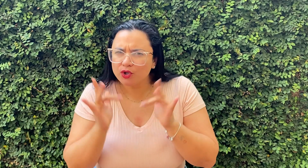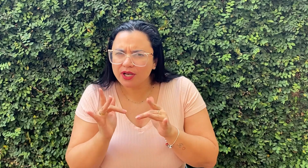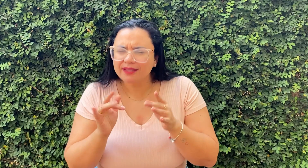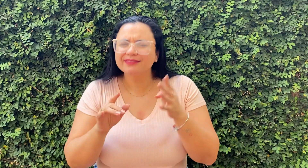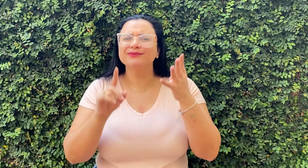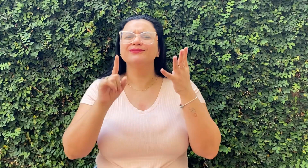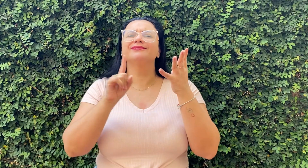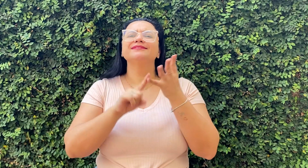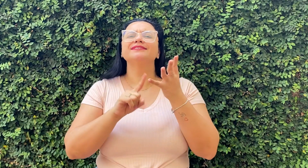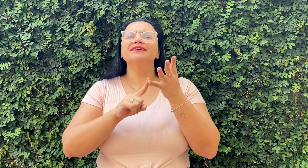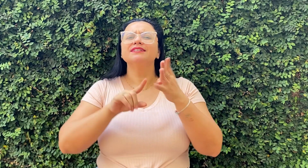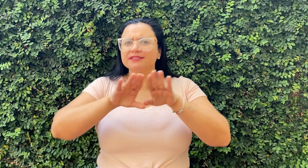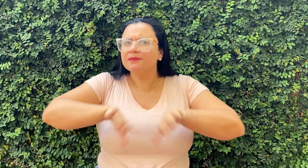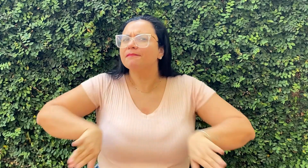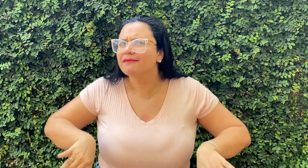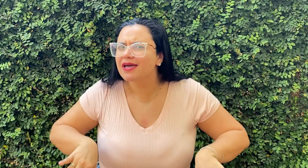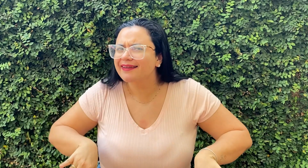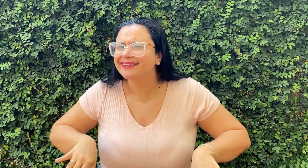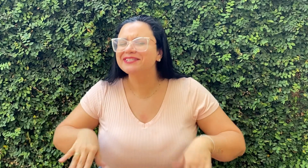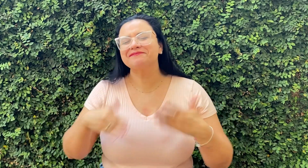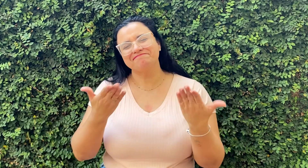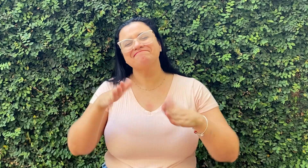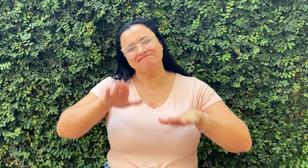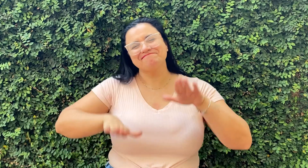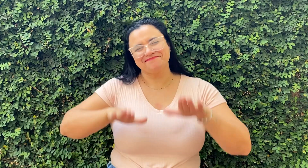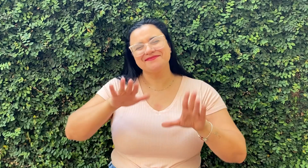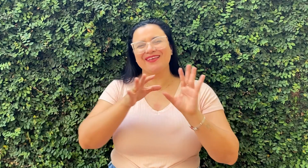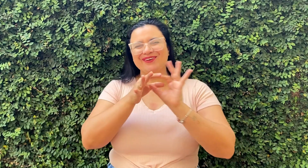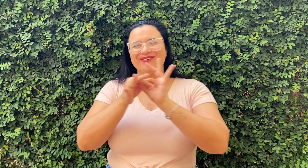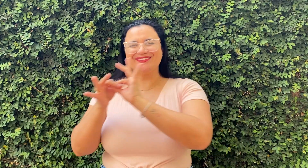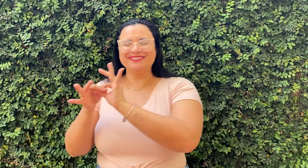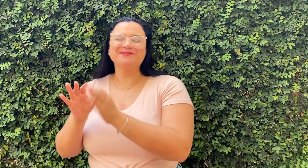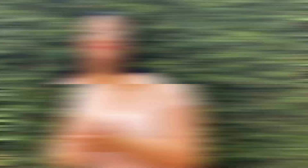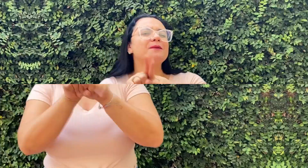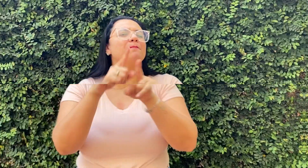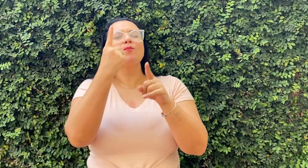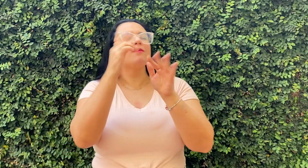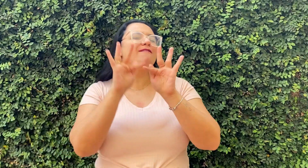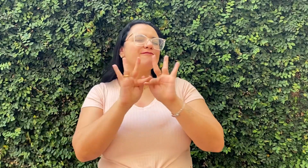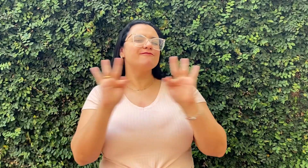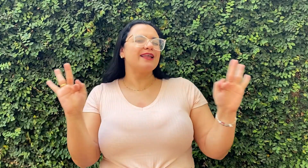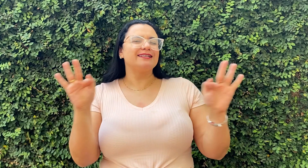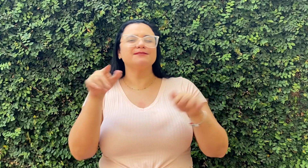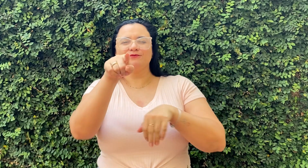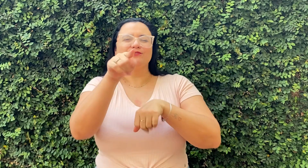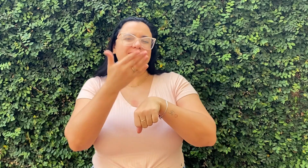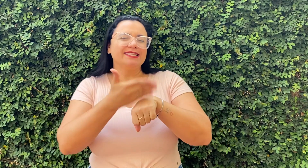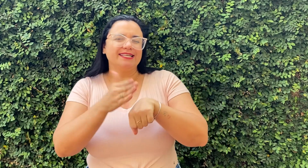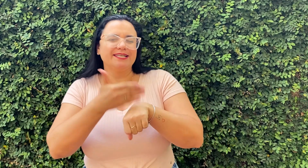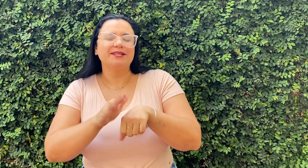namorando ou separado? Então, depende do contexto. Vamos treinar uma frase?